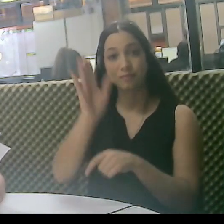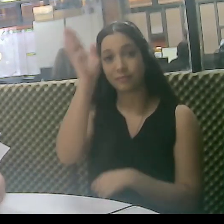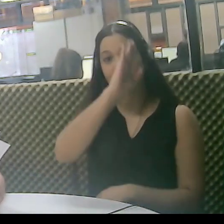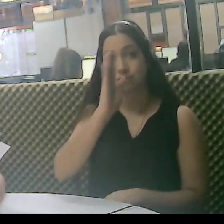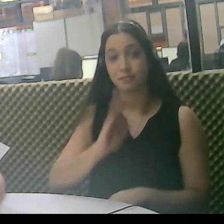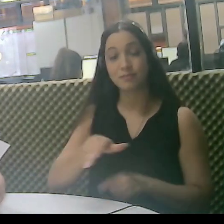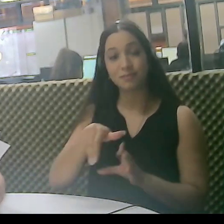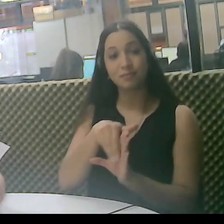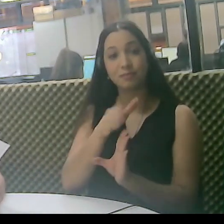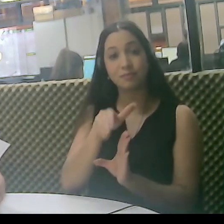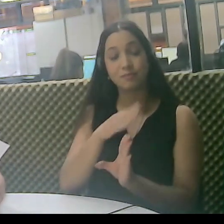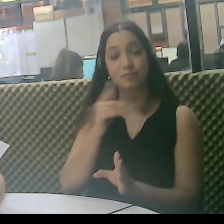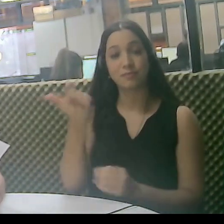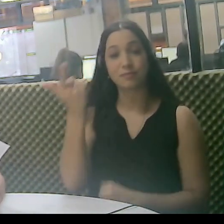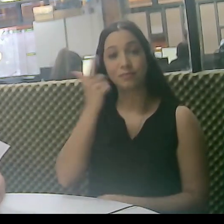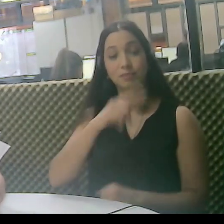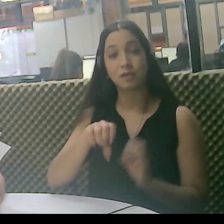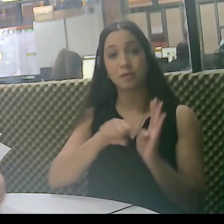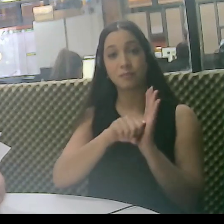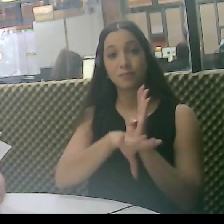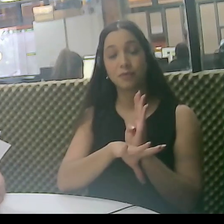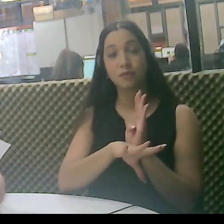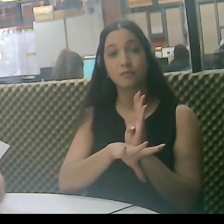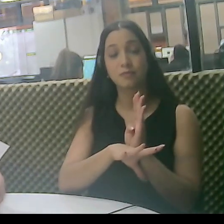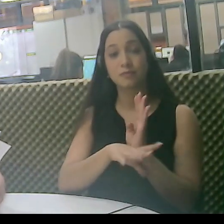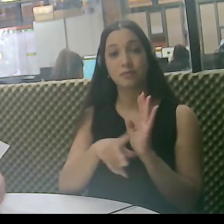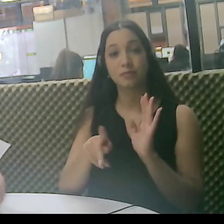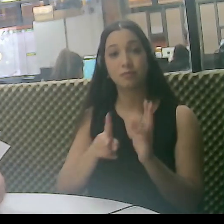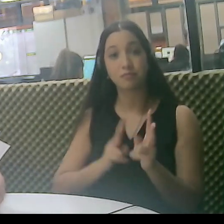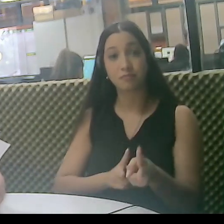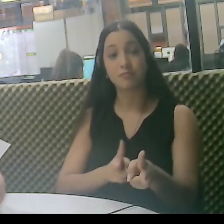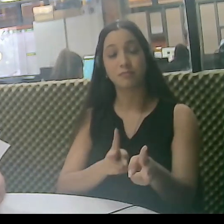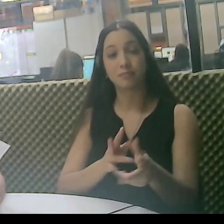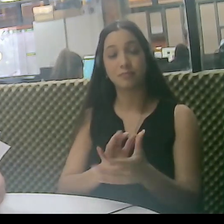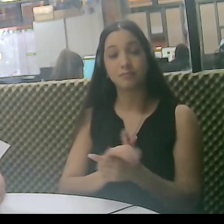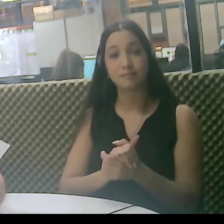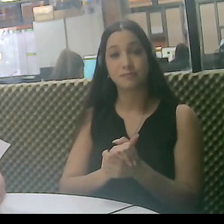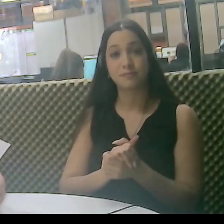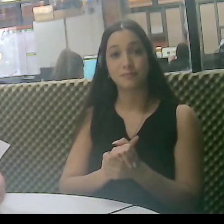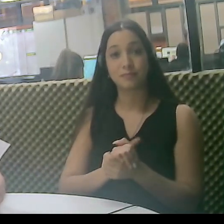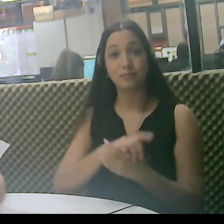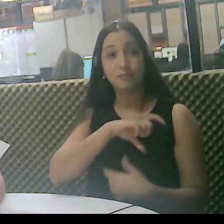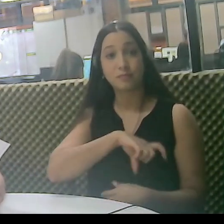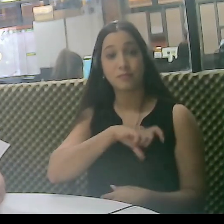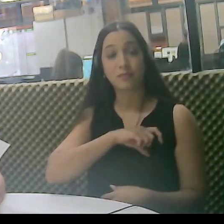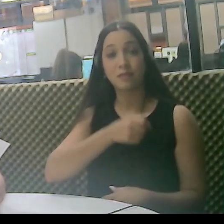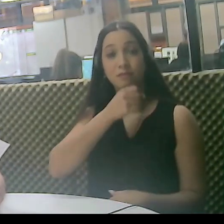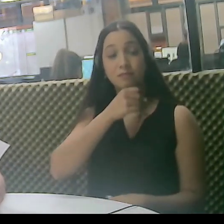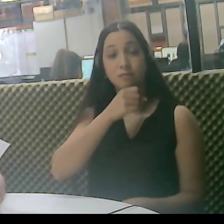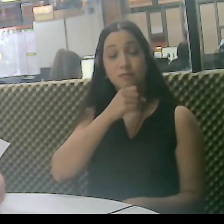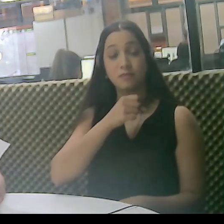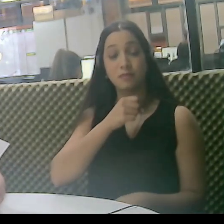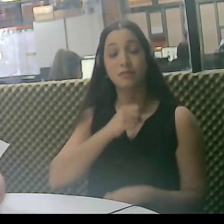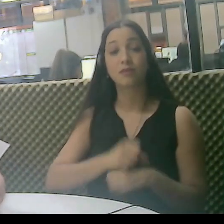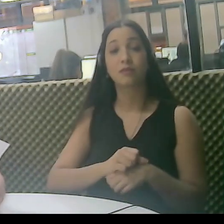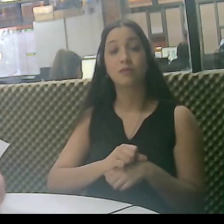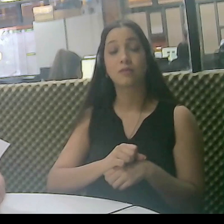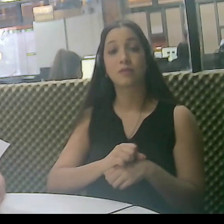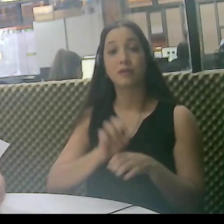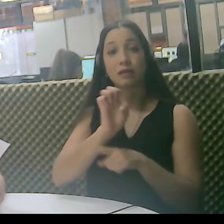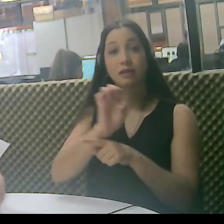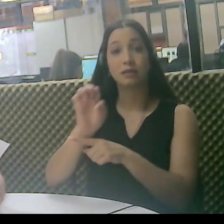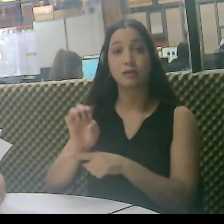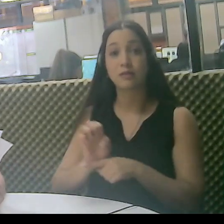e orientações para obter benefício de prestação continuada, carteirinha do idoso, interestadual e isenções